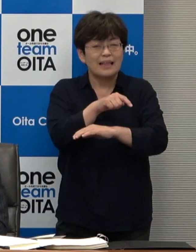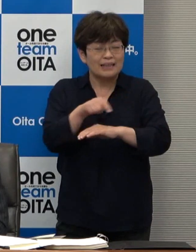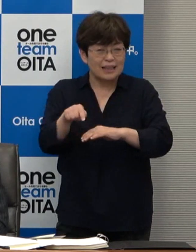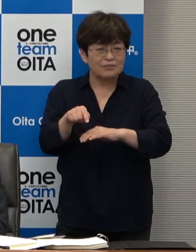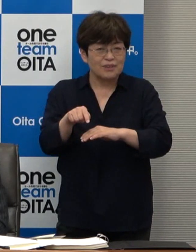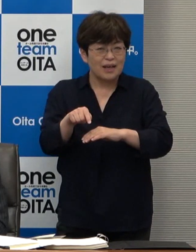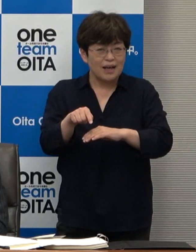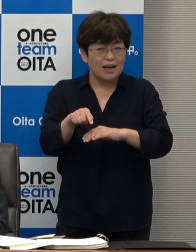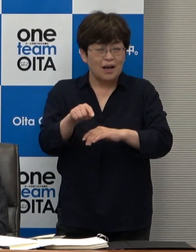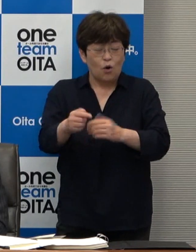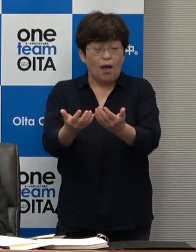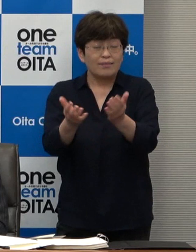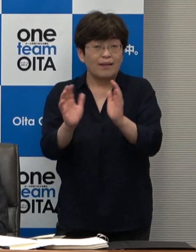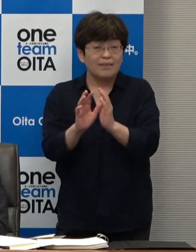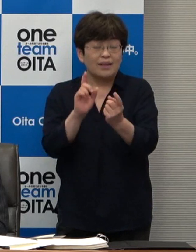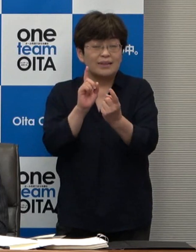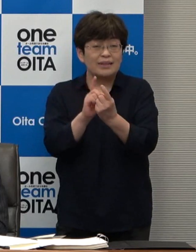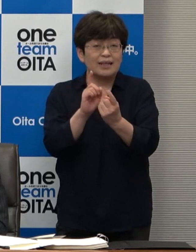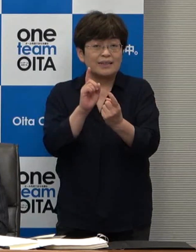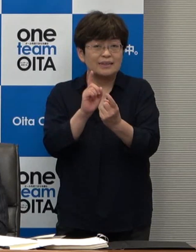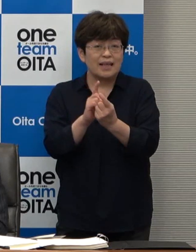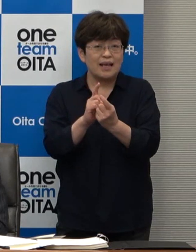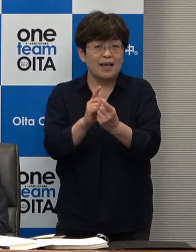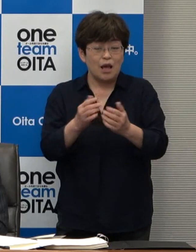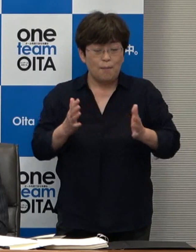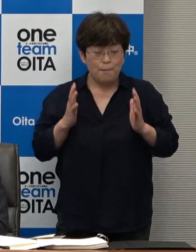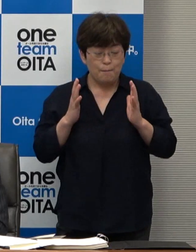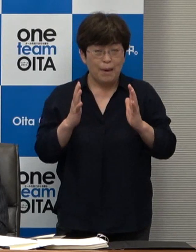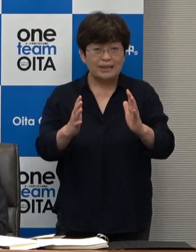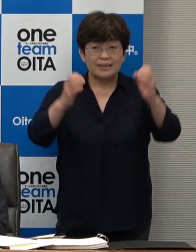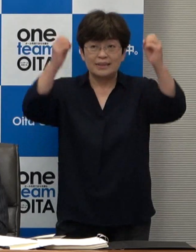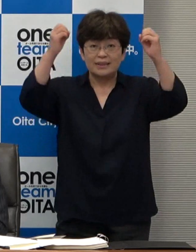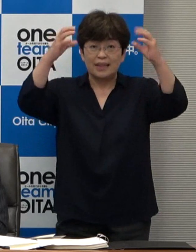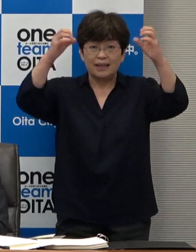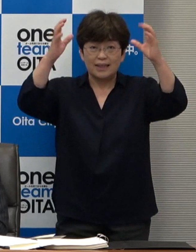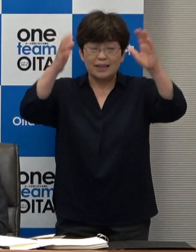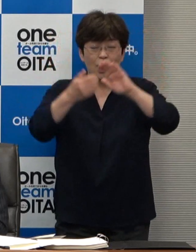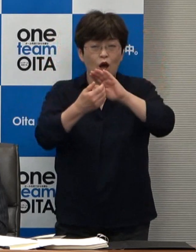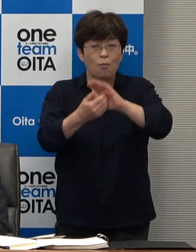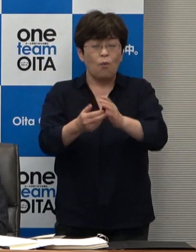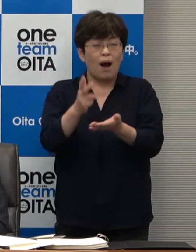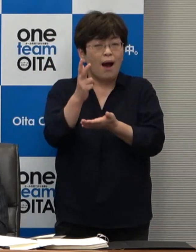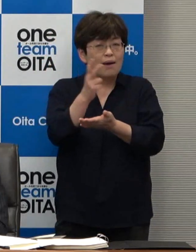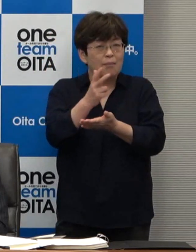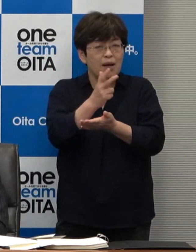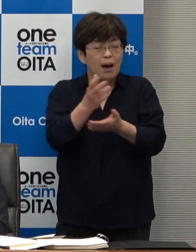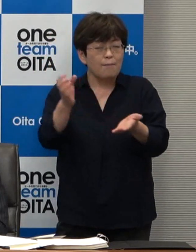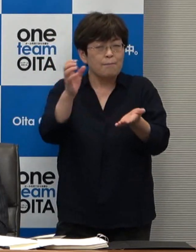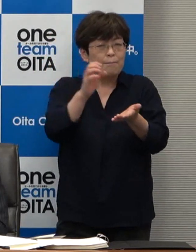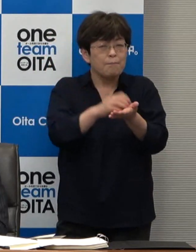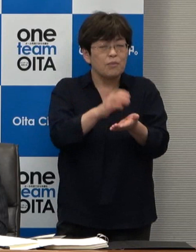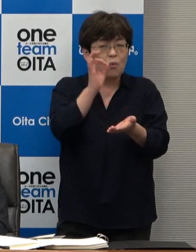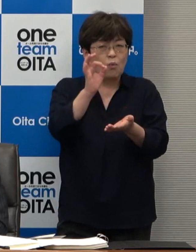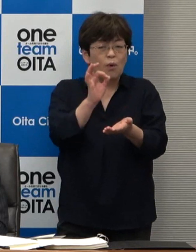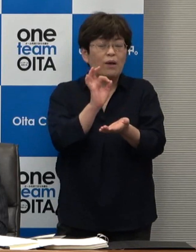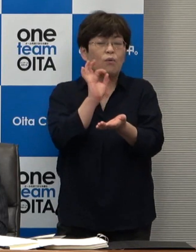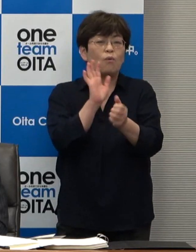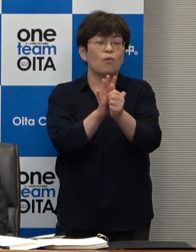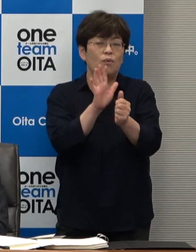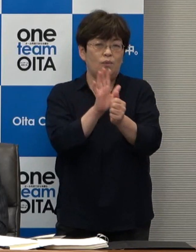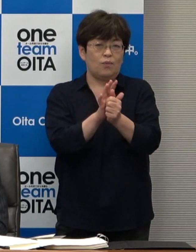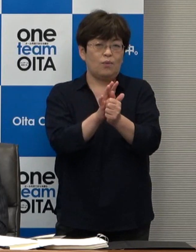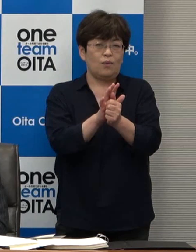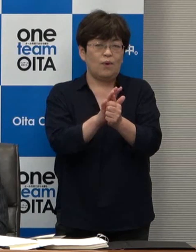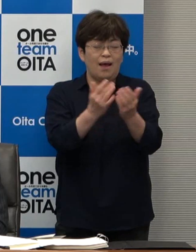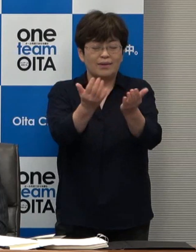店街団体等に対し街路灯の交換や防犯カメラの設置にかかる経費を助成し、各団体の負担軽